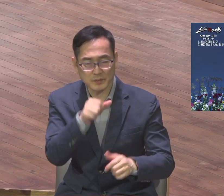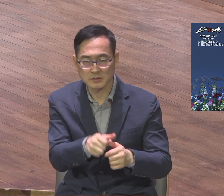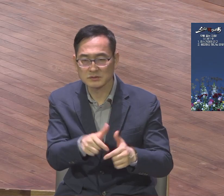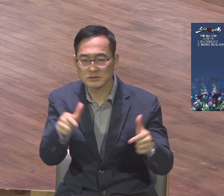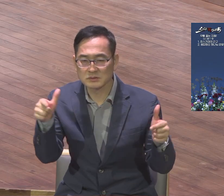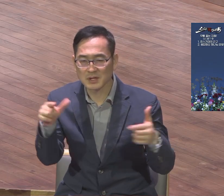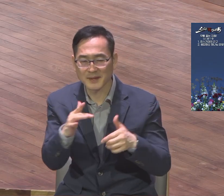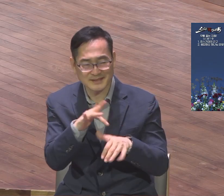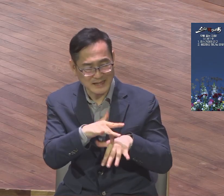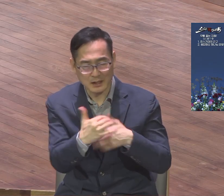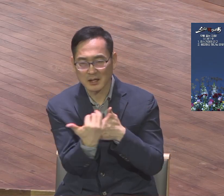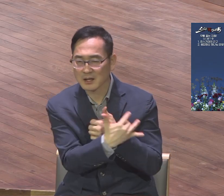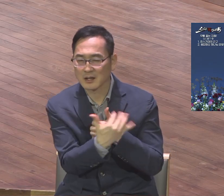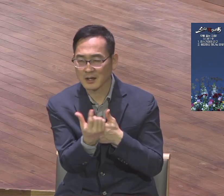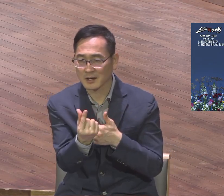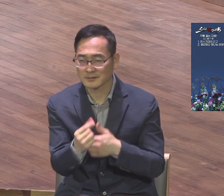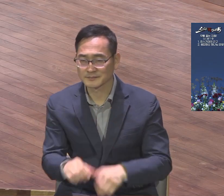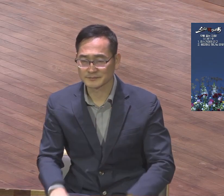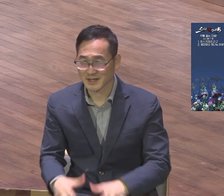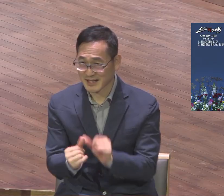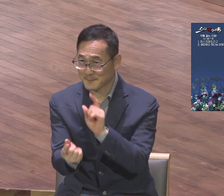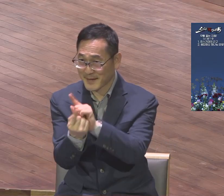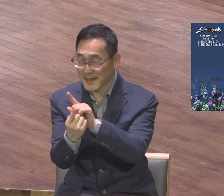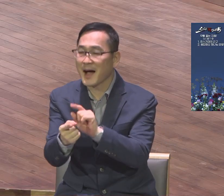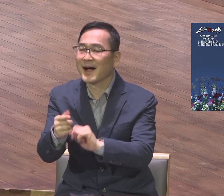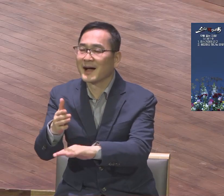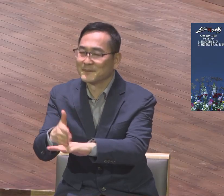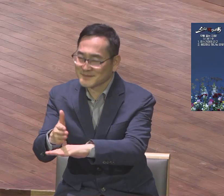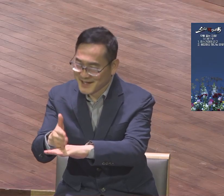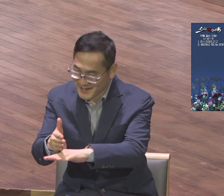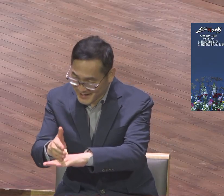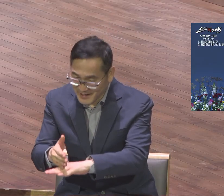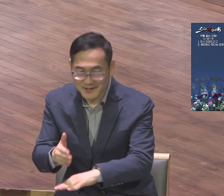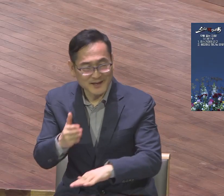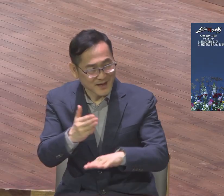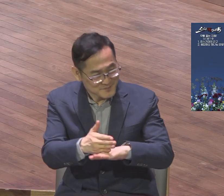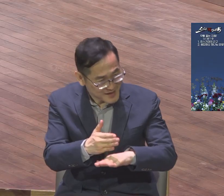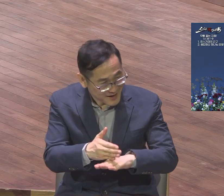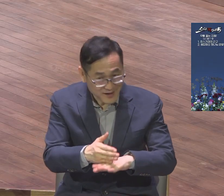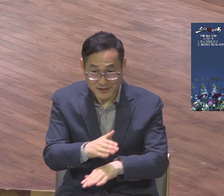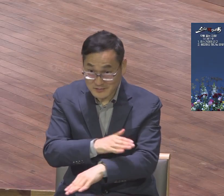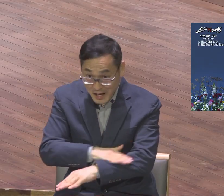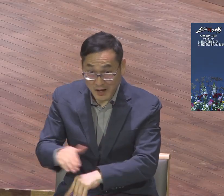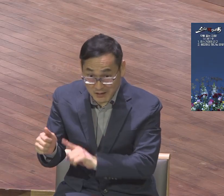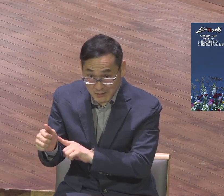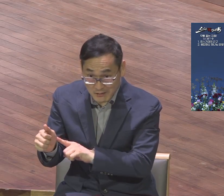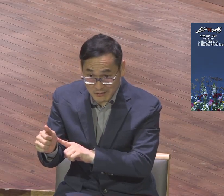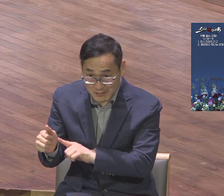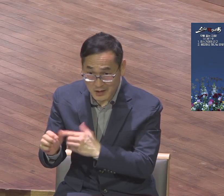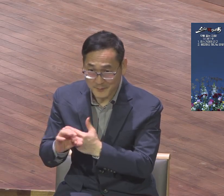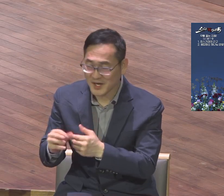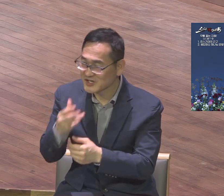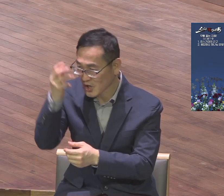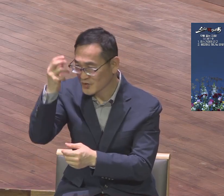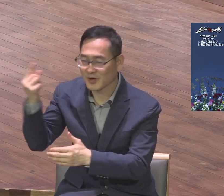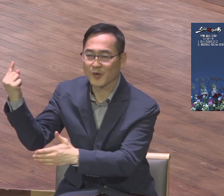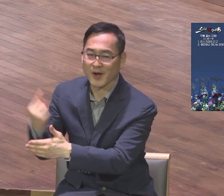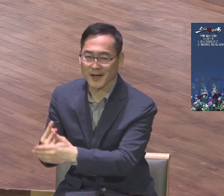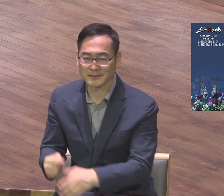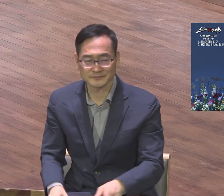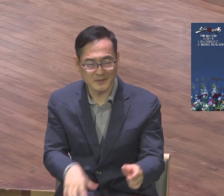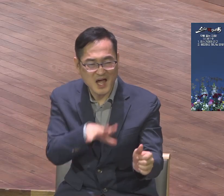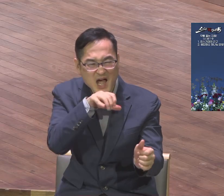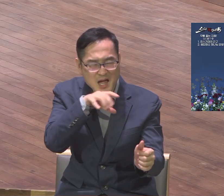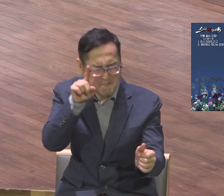여러분요 사람 만날 때 감사합니다. 그 사람은 성령의 사람이에요. 여러분 만나면 불평하죠. 그